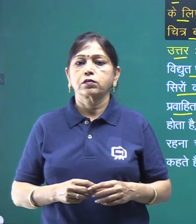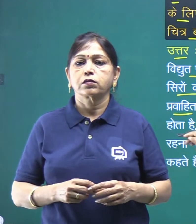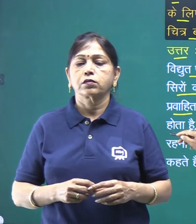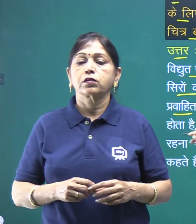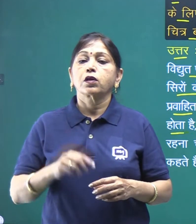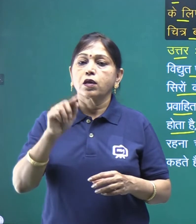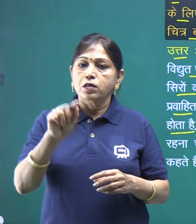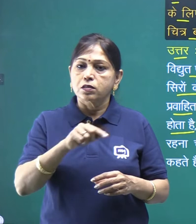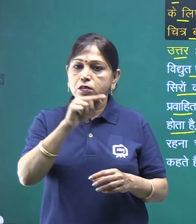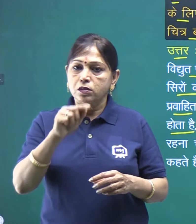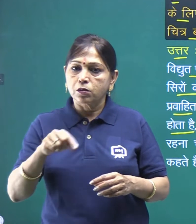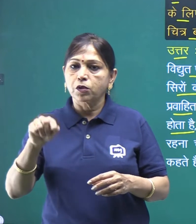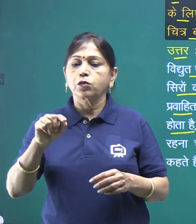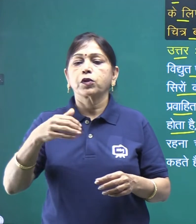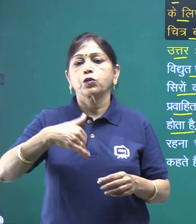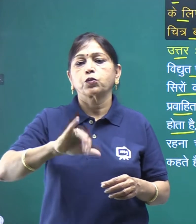समानुपाती होता है,